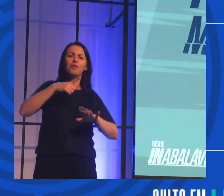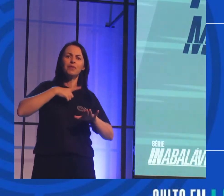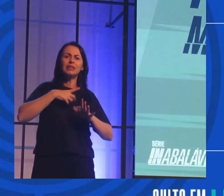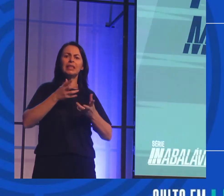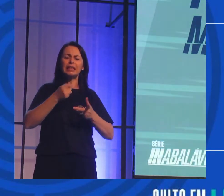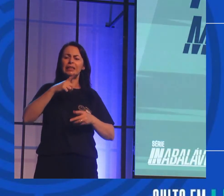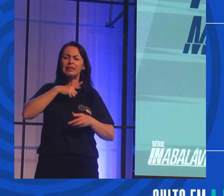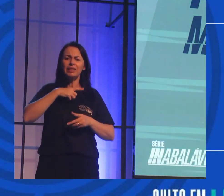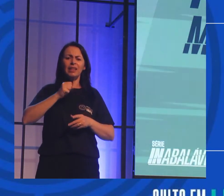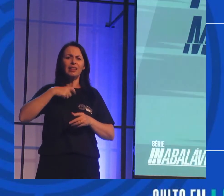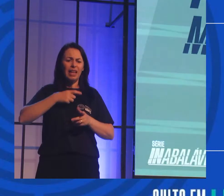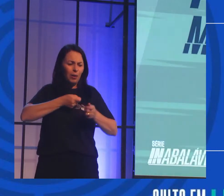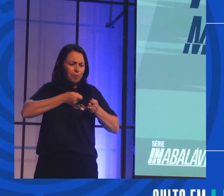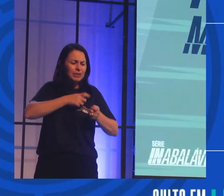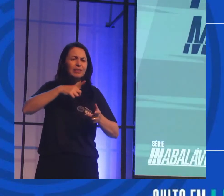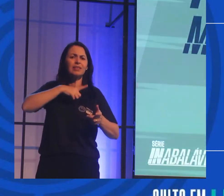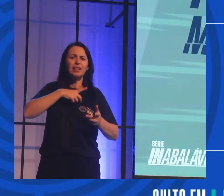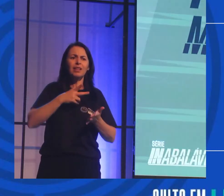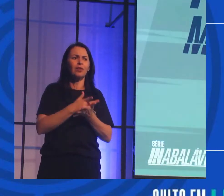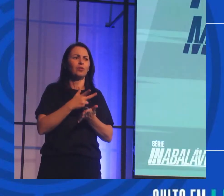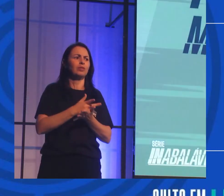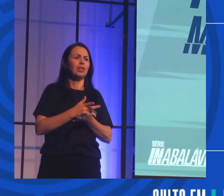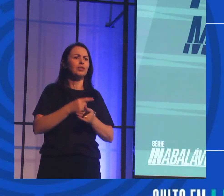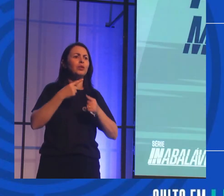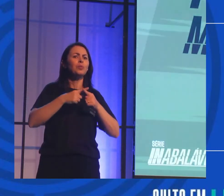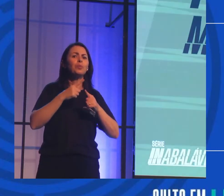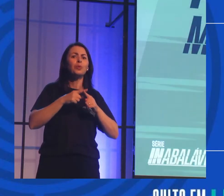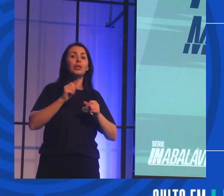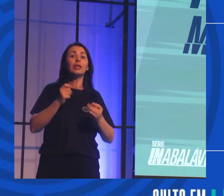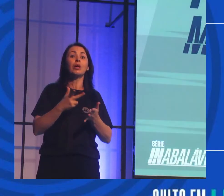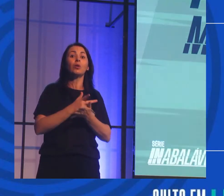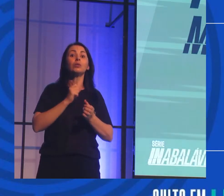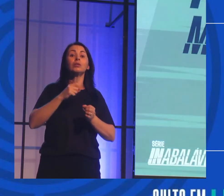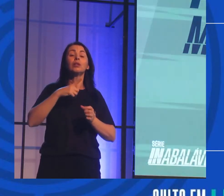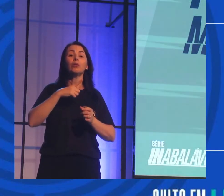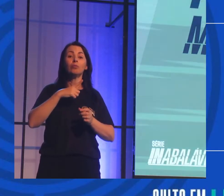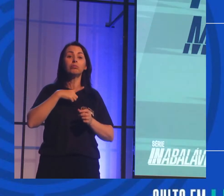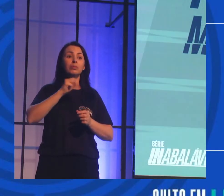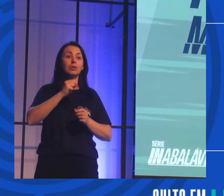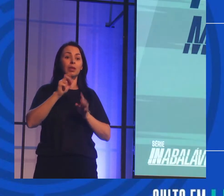você está sendo atacado, porque você se tornou um alvo. Que bom!